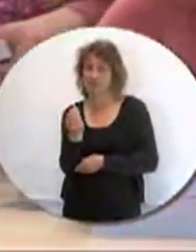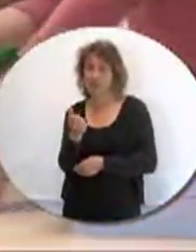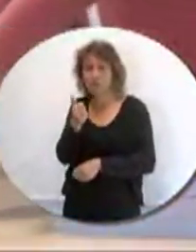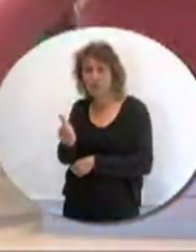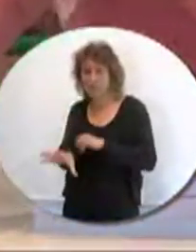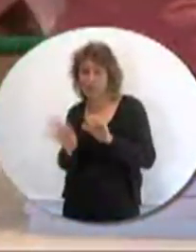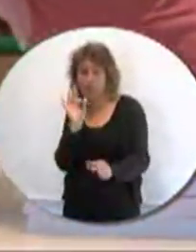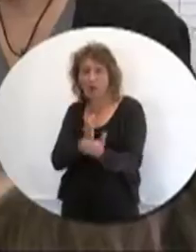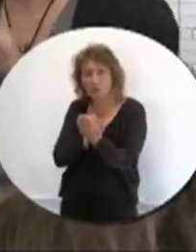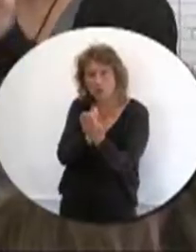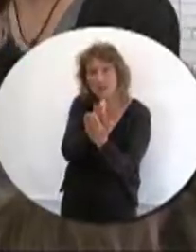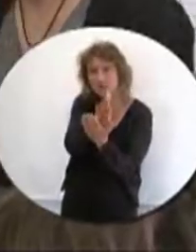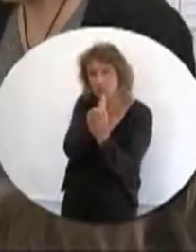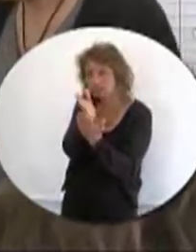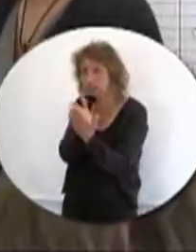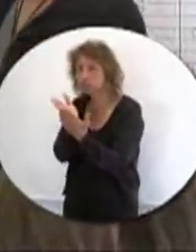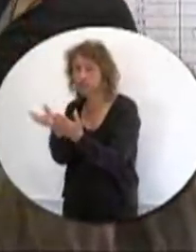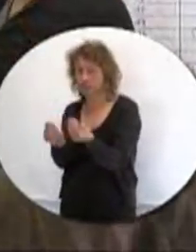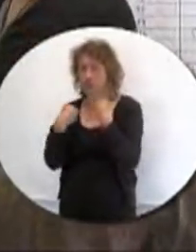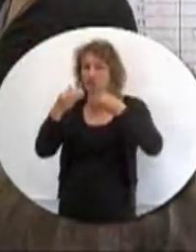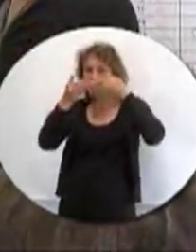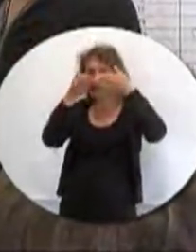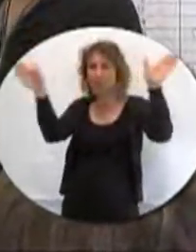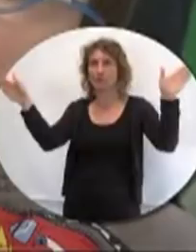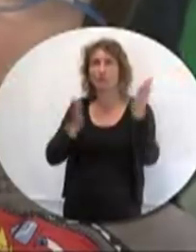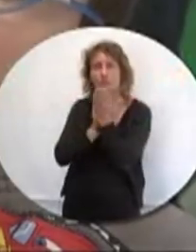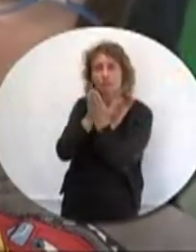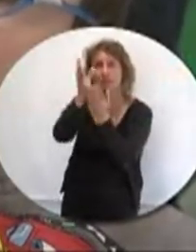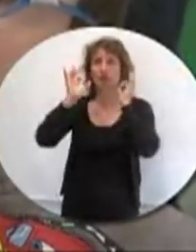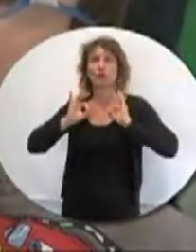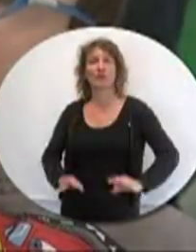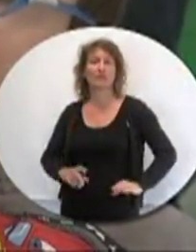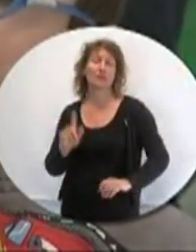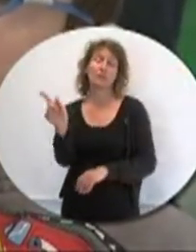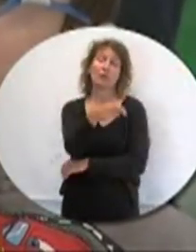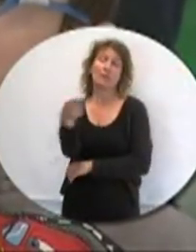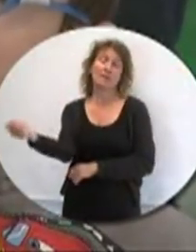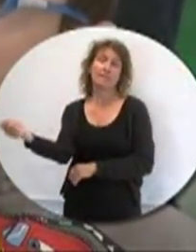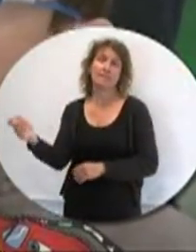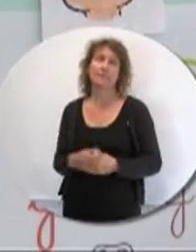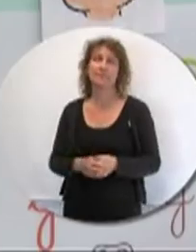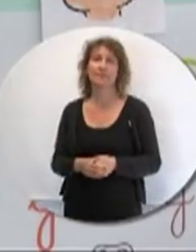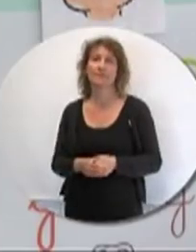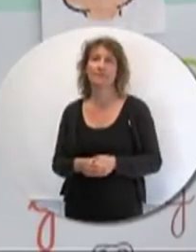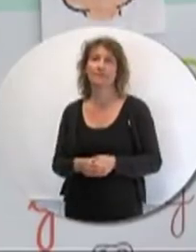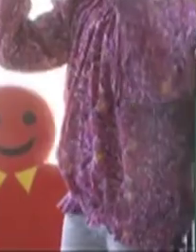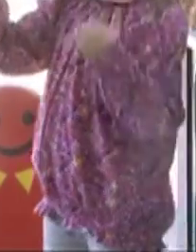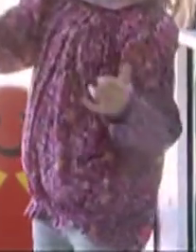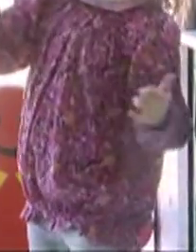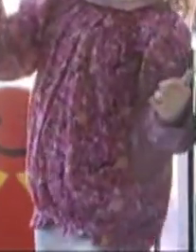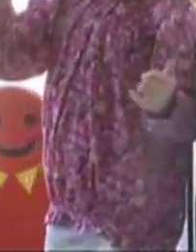chaque enfant devra trouver l'orientation qui lui convient pour s'épanouir et avoir accès à une scolarité la plus ordinaire possible.